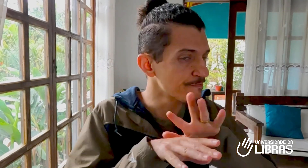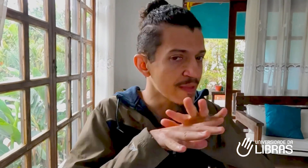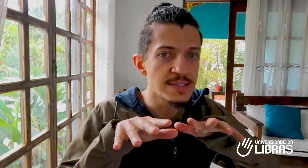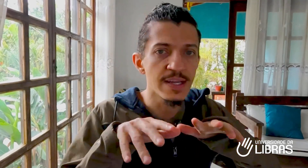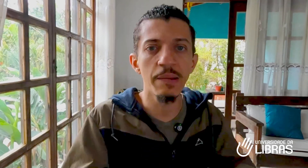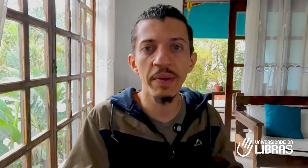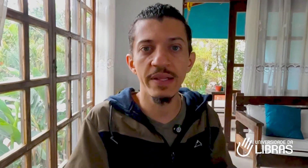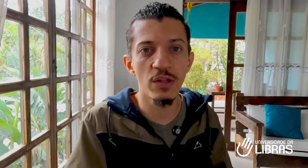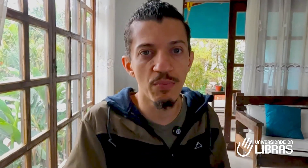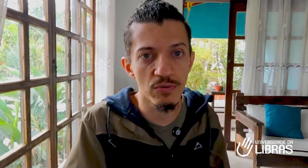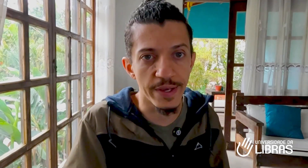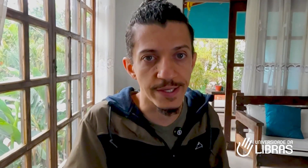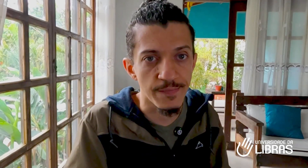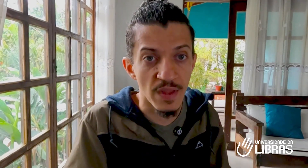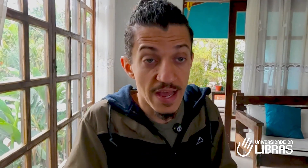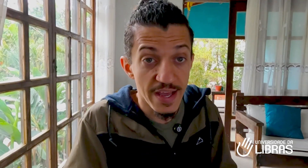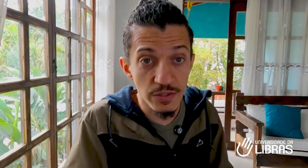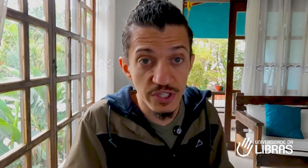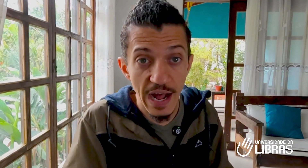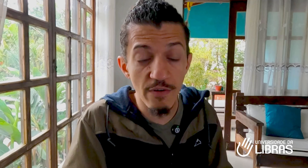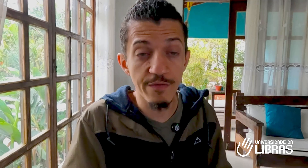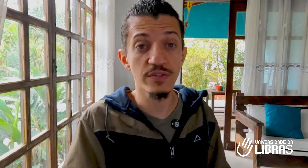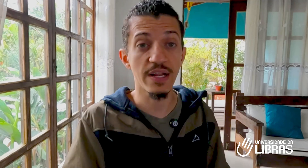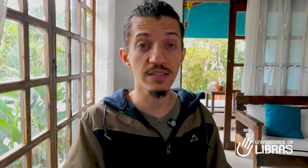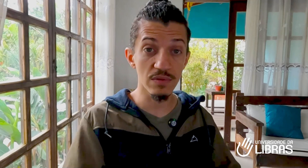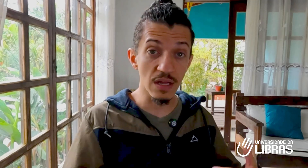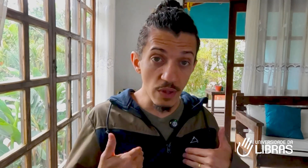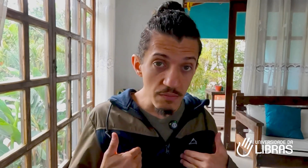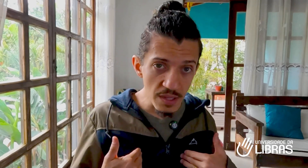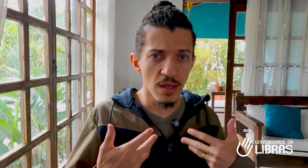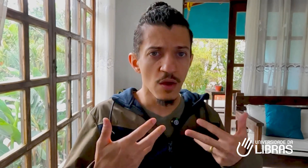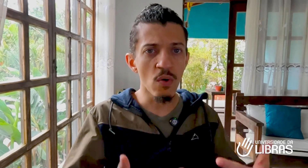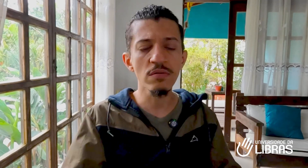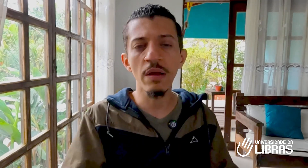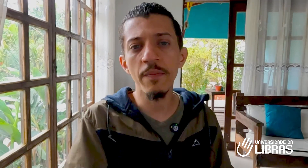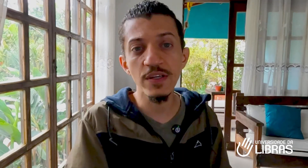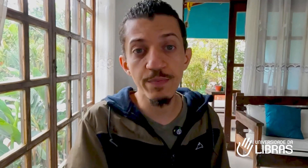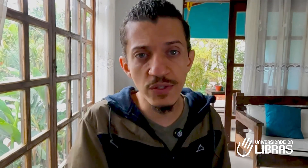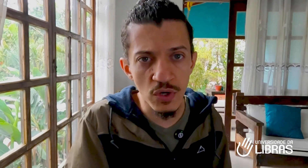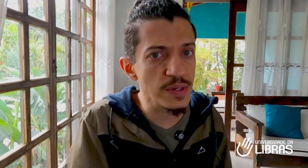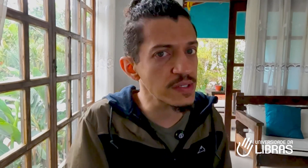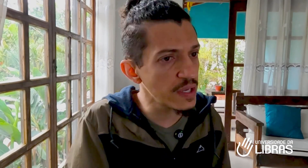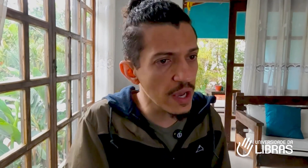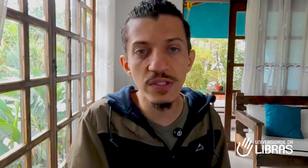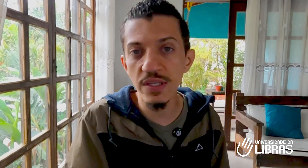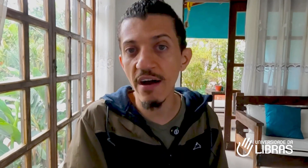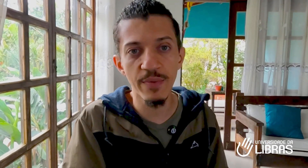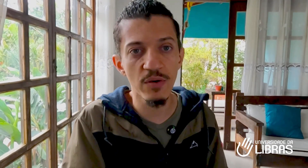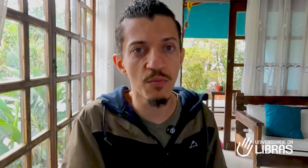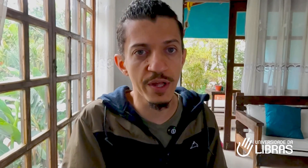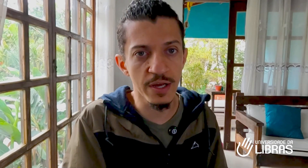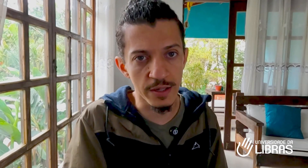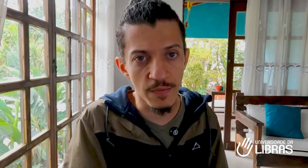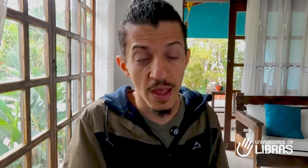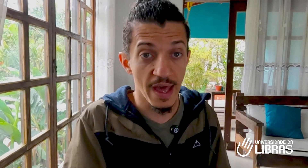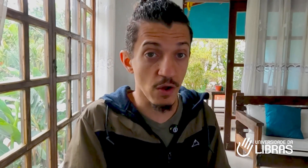sem depender do português. Isso gerava uma frustração tanto em mim, quanto também para as pessoas que eu estava me comunicando. Era como eu